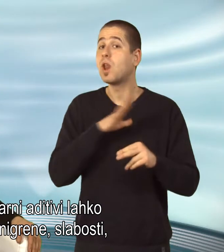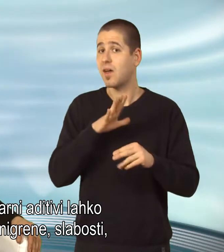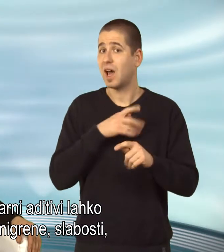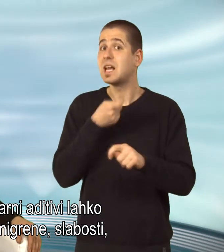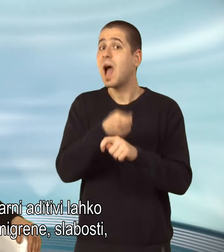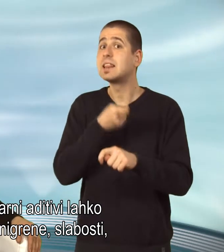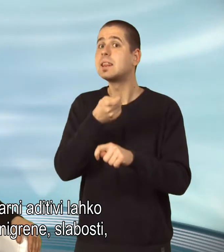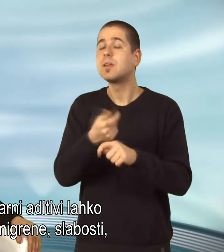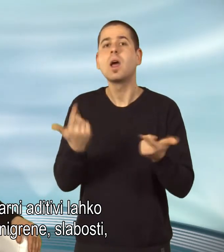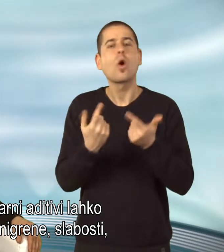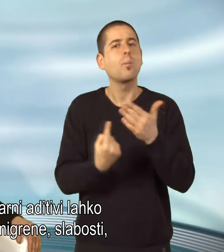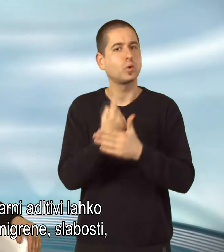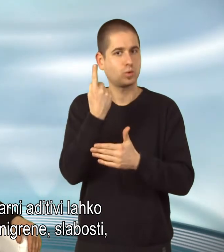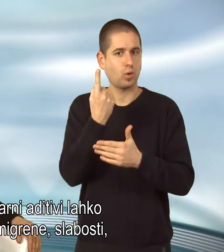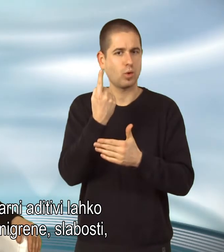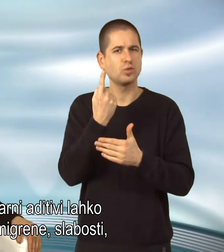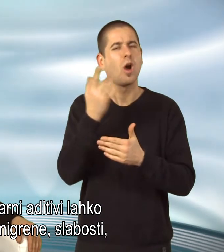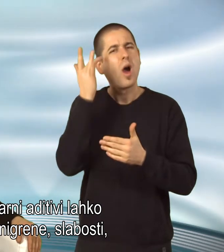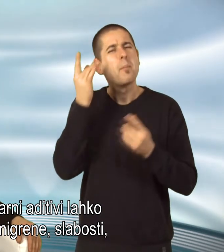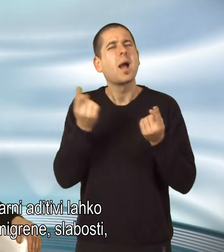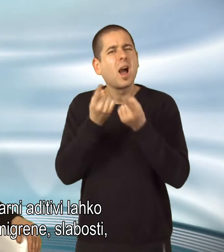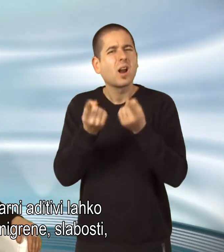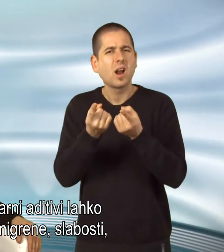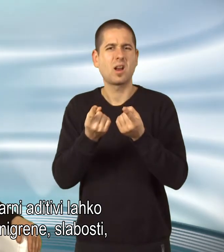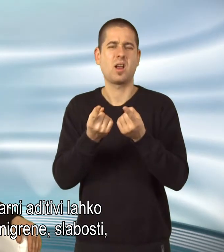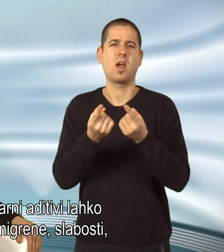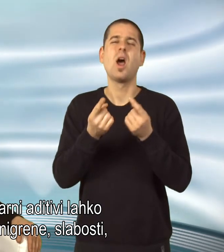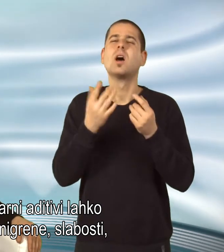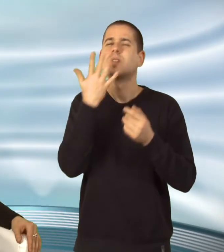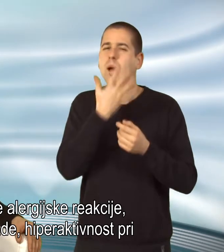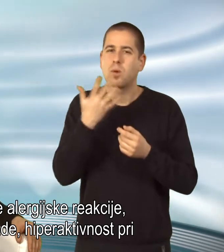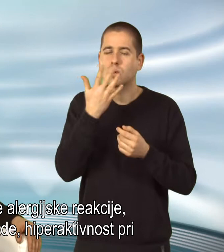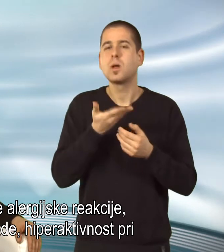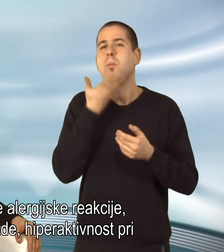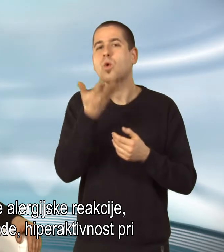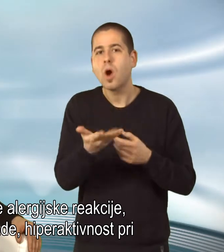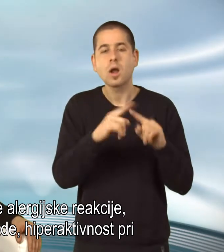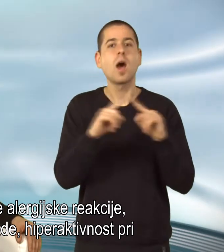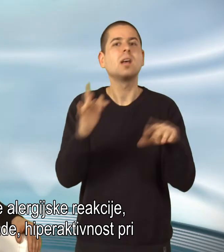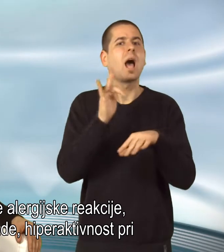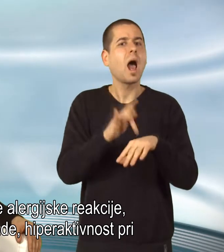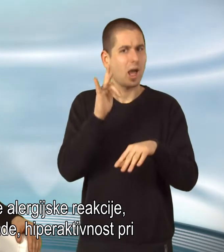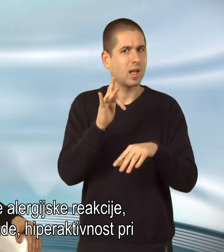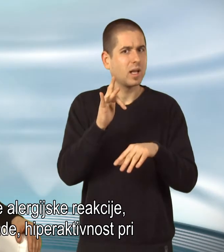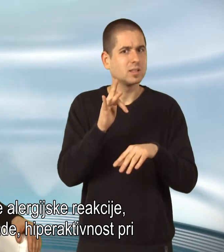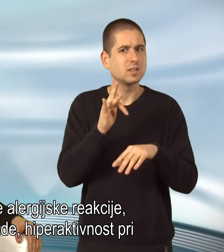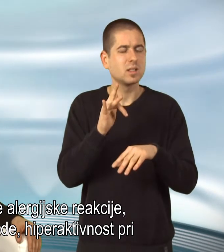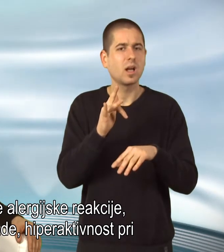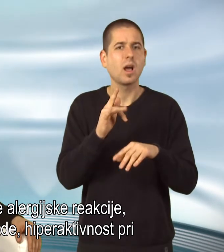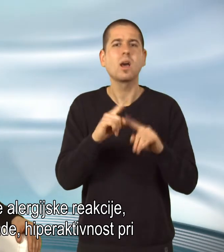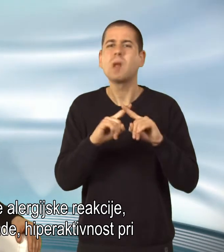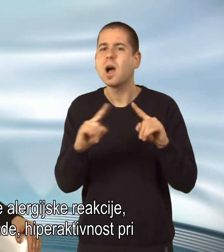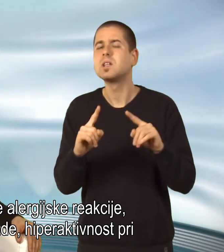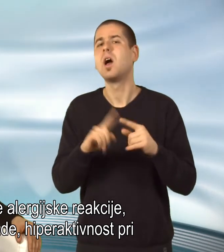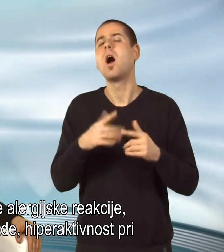Najbolj nevarni aditivi lahko povzročajo migrene, slabosti, bruhanje, razne alergijske